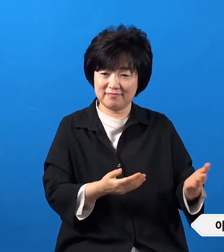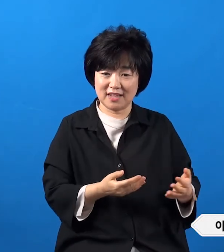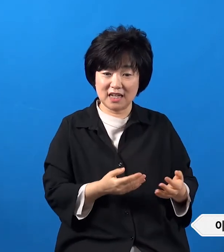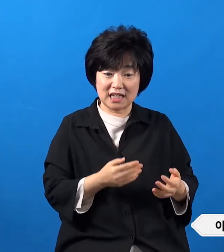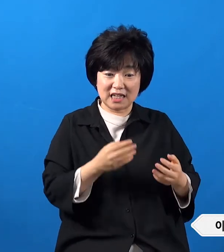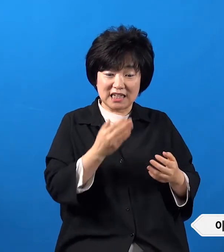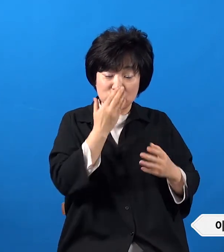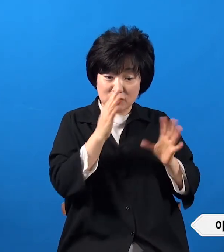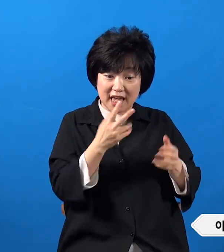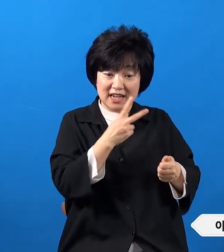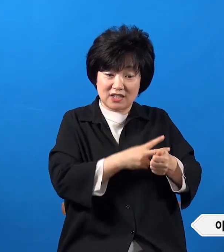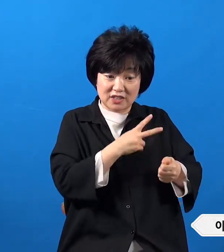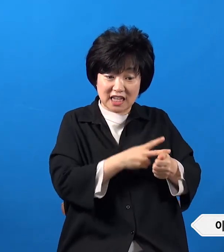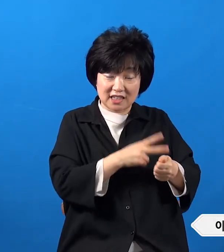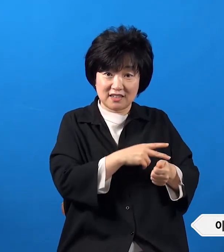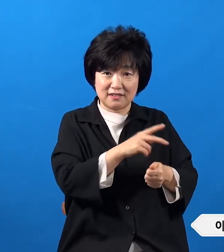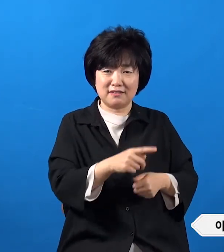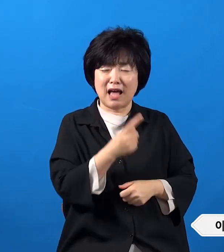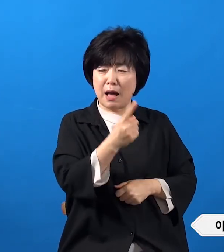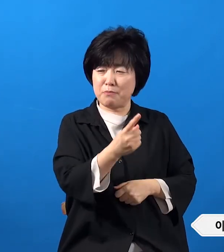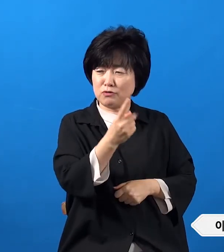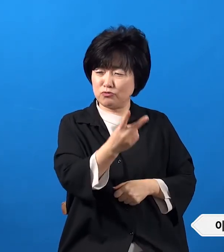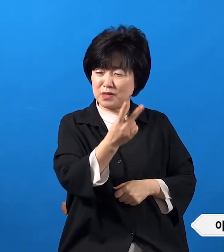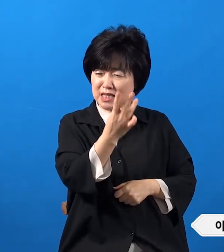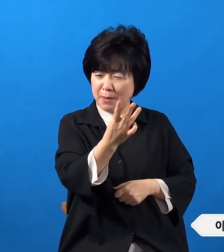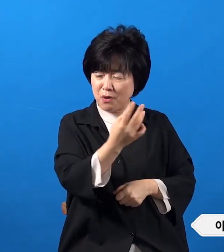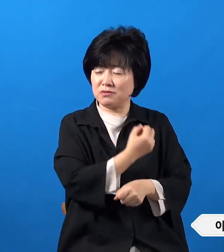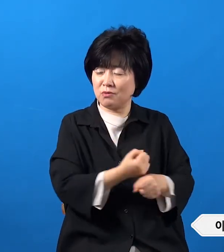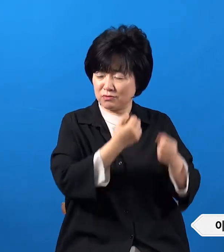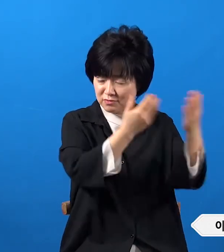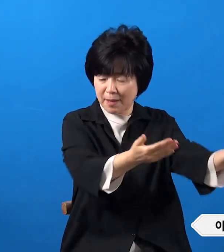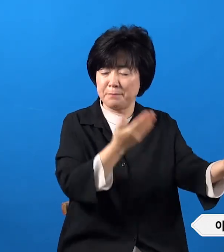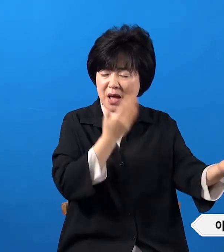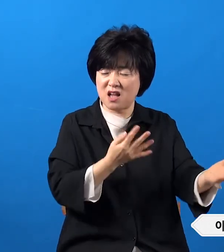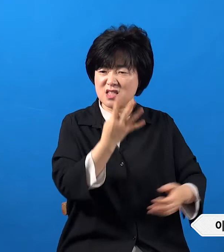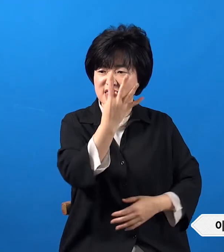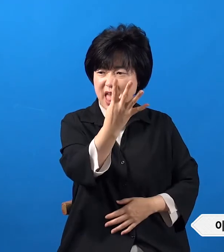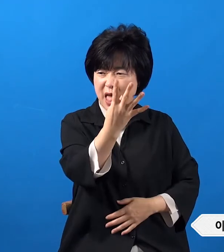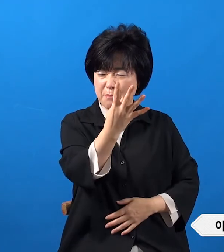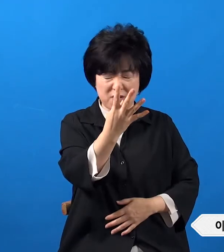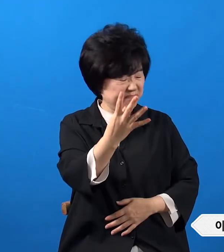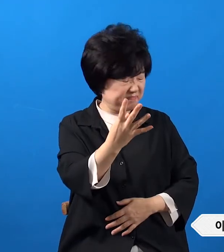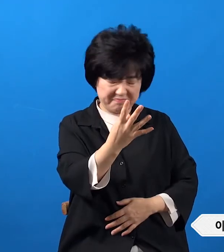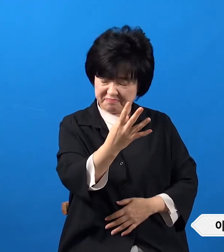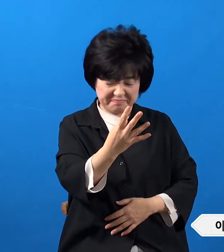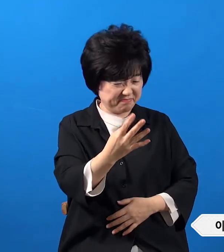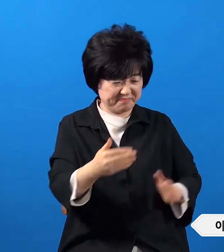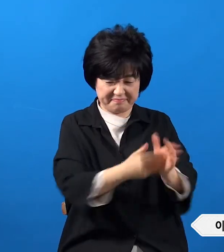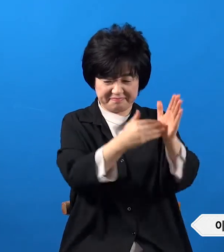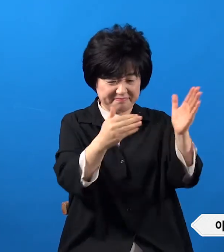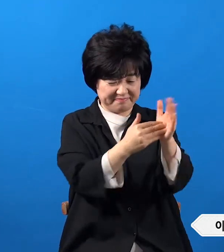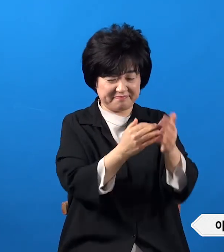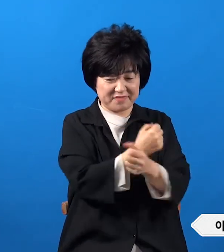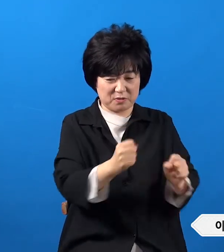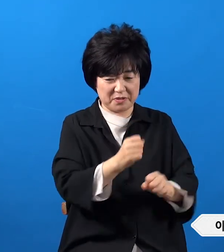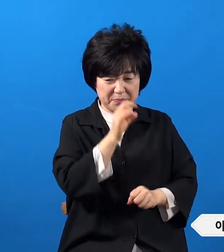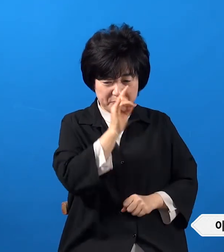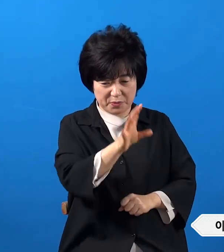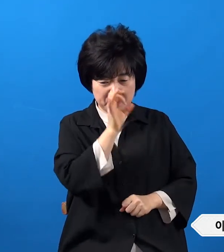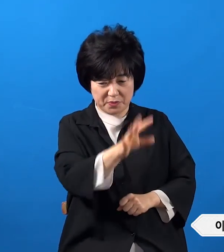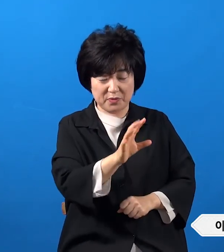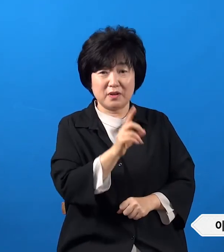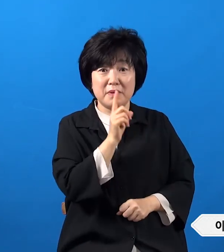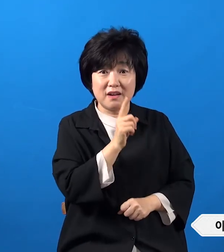유대인 랍비들은 3번까지는 용서할 수 있지만 4번째는 용서할 필요가 없다, 이렇게 가르쳤어요.